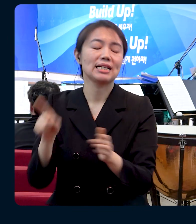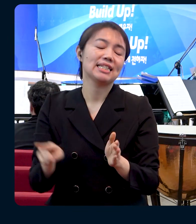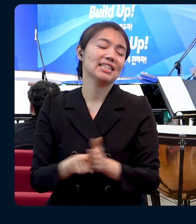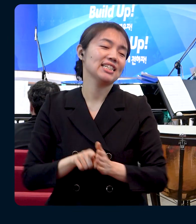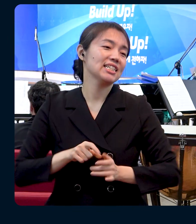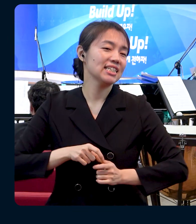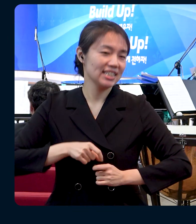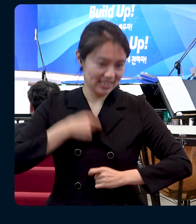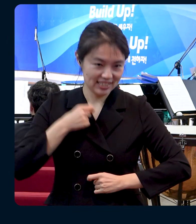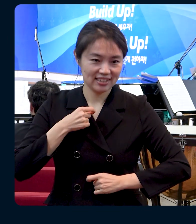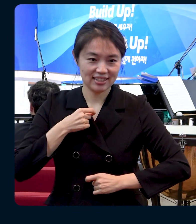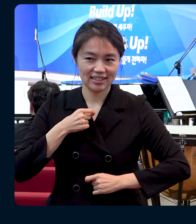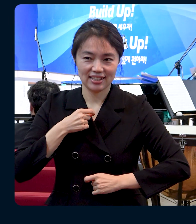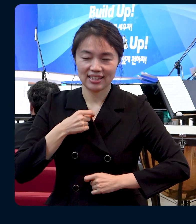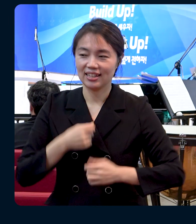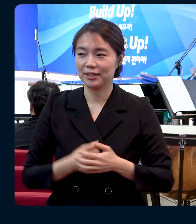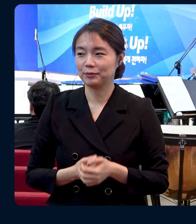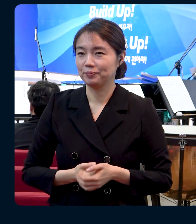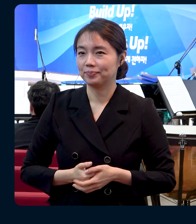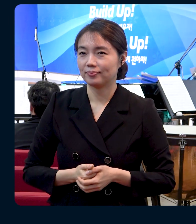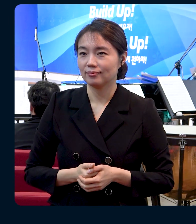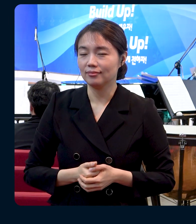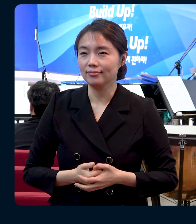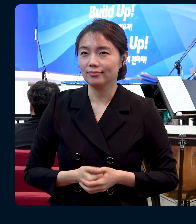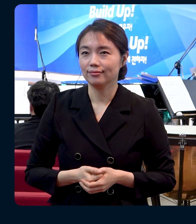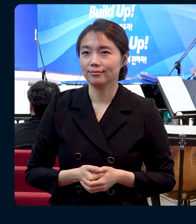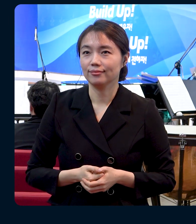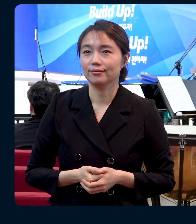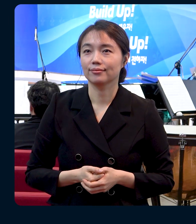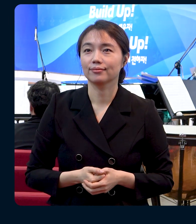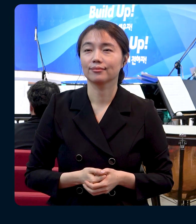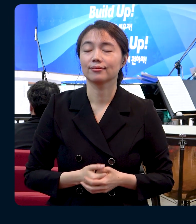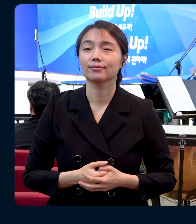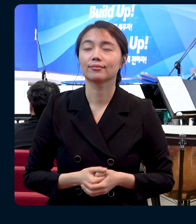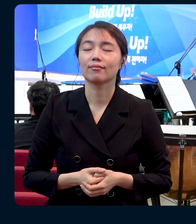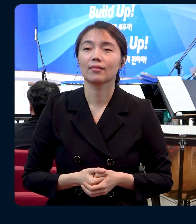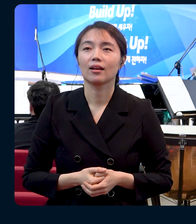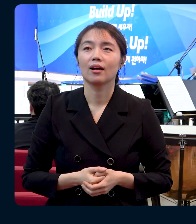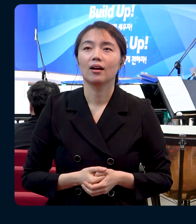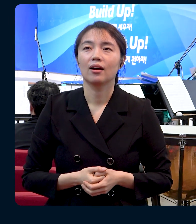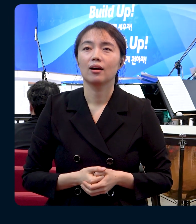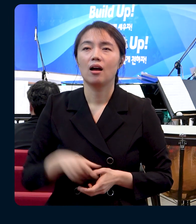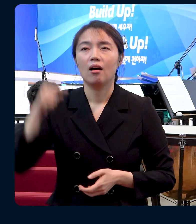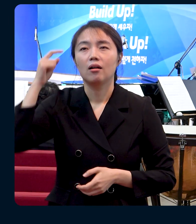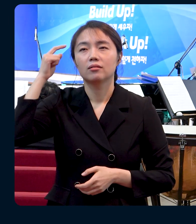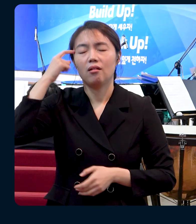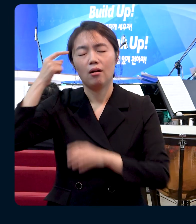가지예요. 신실하다는 거죠. 그 상황 속에서 신실했어요.